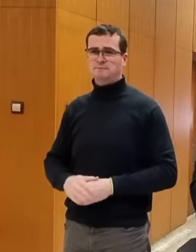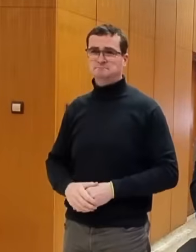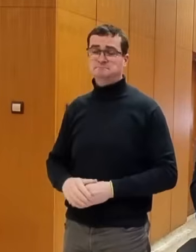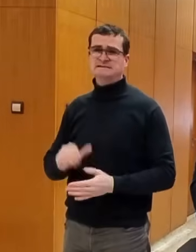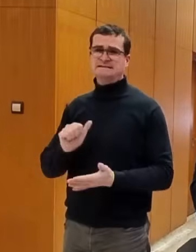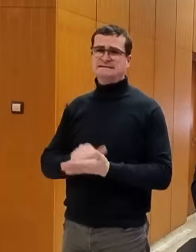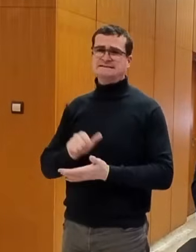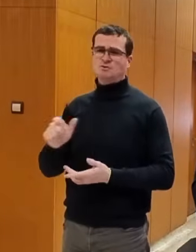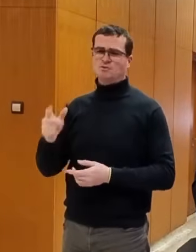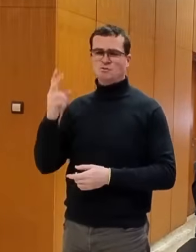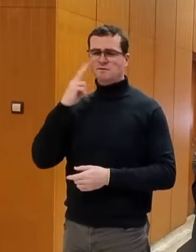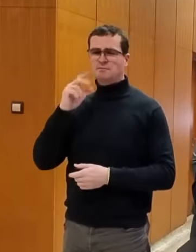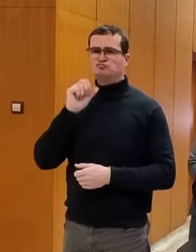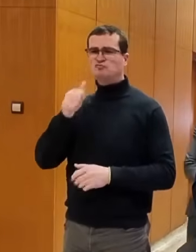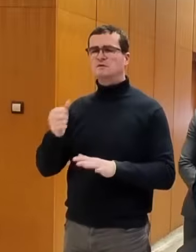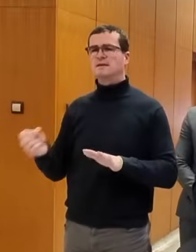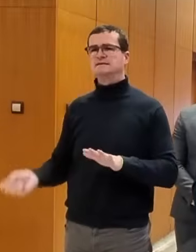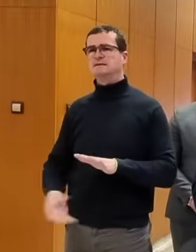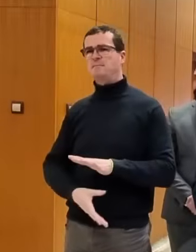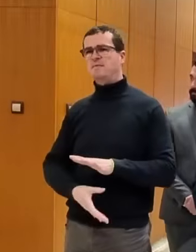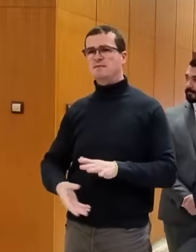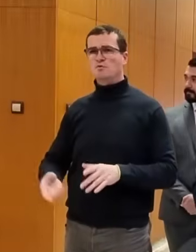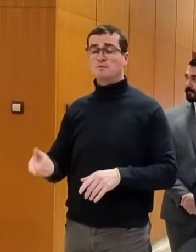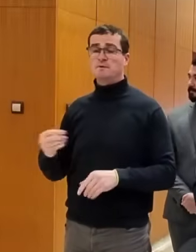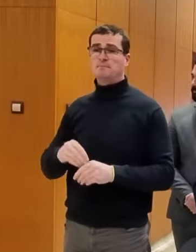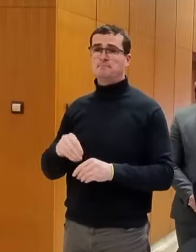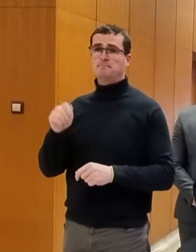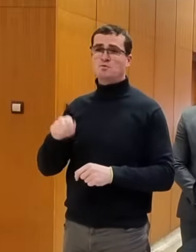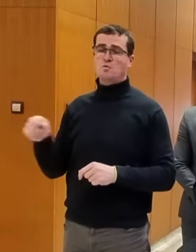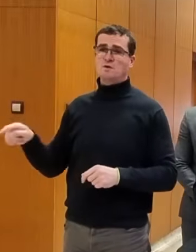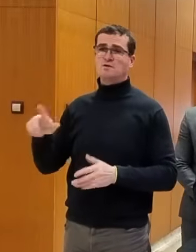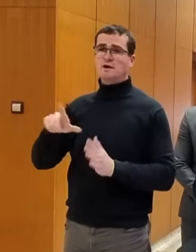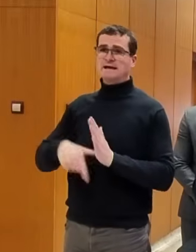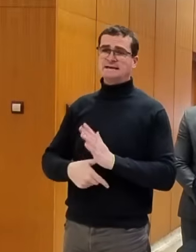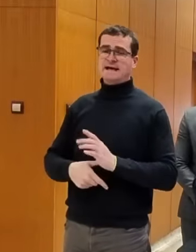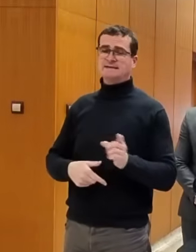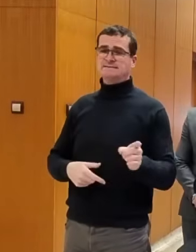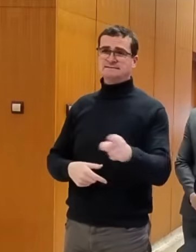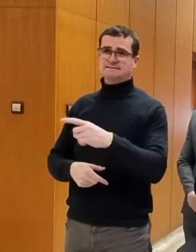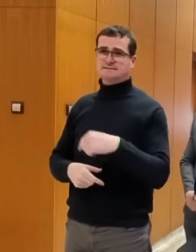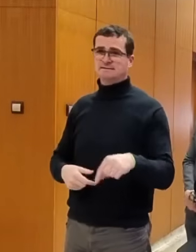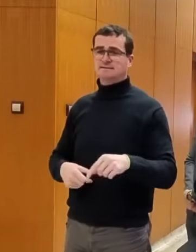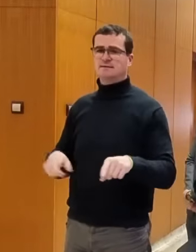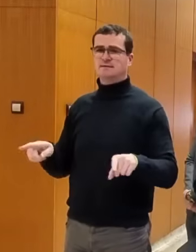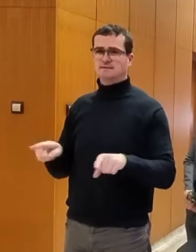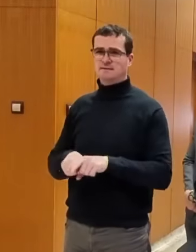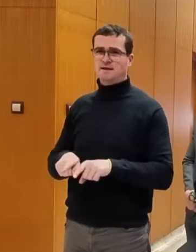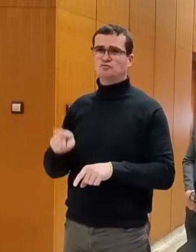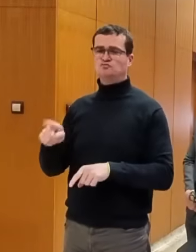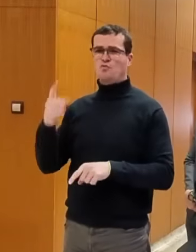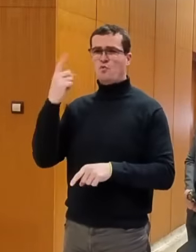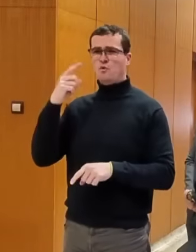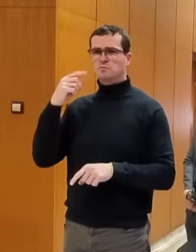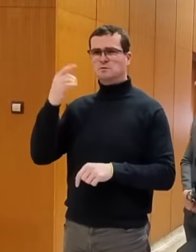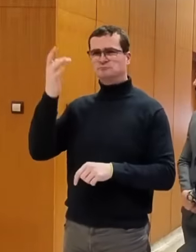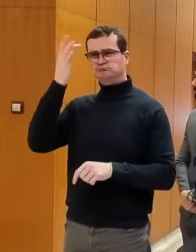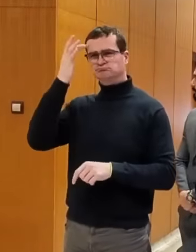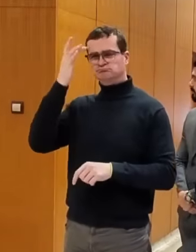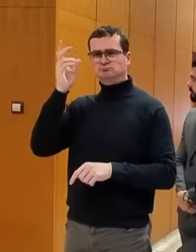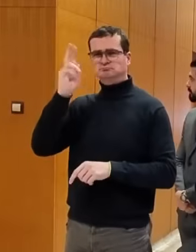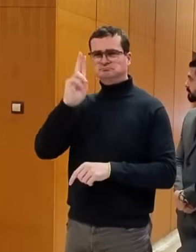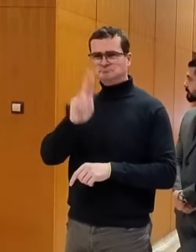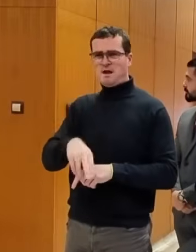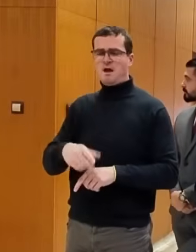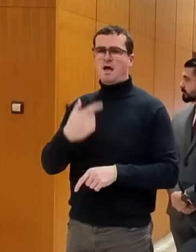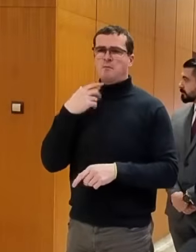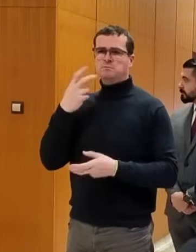Určite to nebude znamenať žiadne zametanie pod koberec. Tí prokurátori, krajských prokurátor sú takisto odborne erudovaní na to, aby tieto